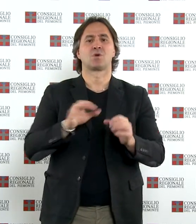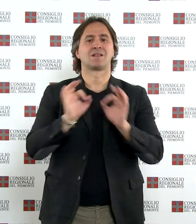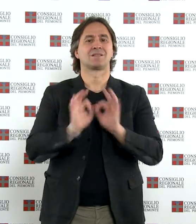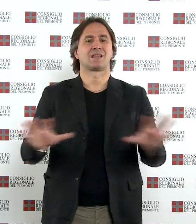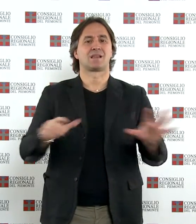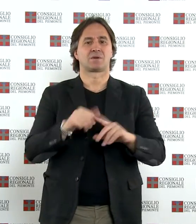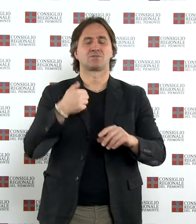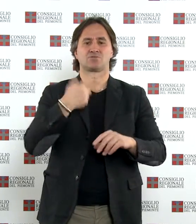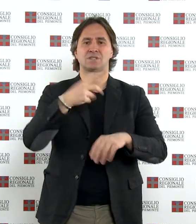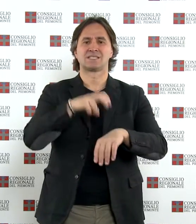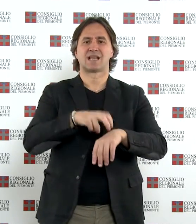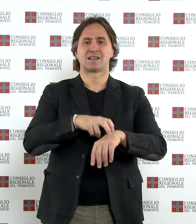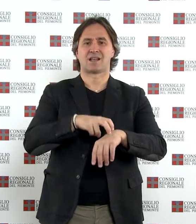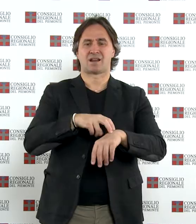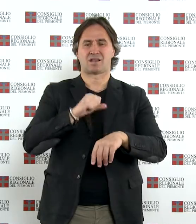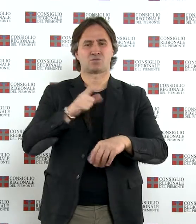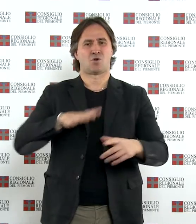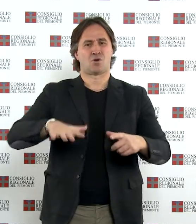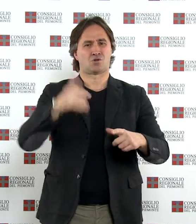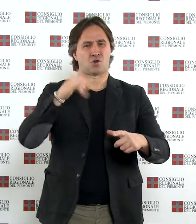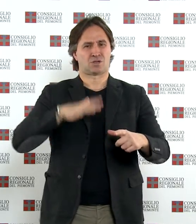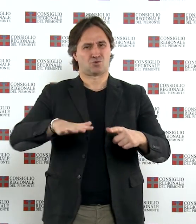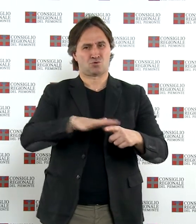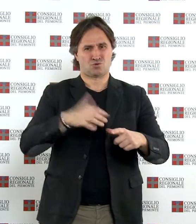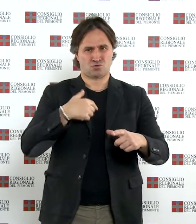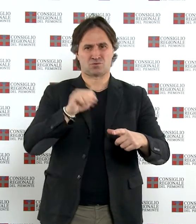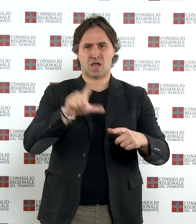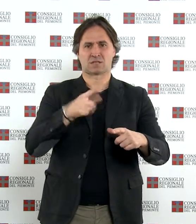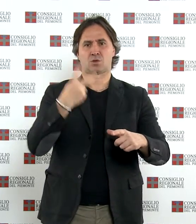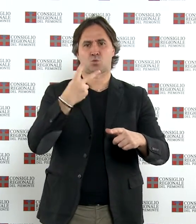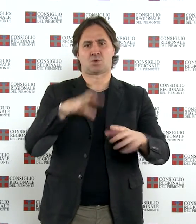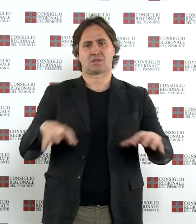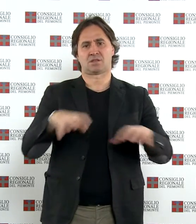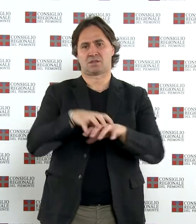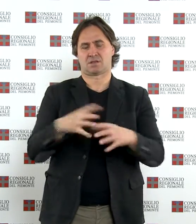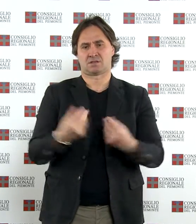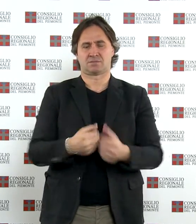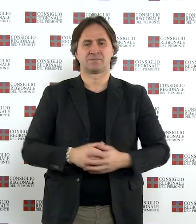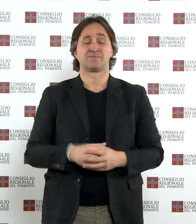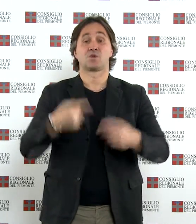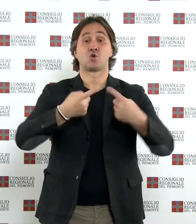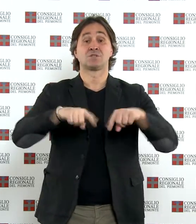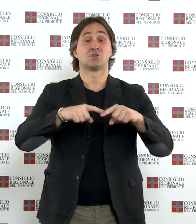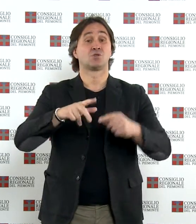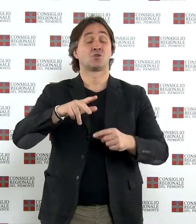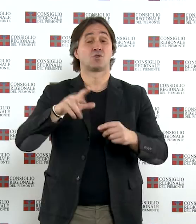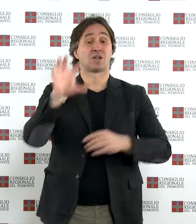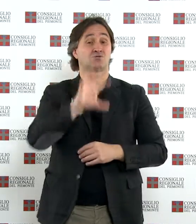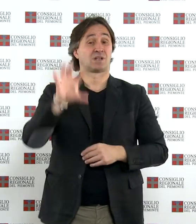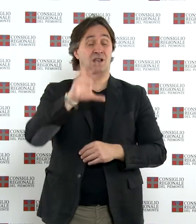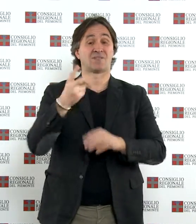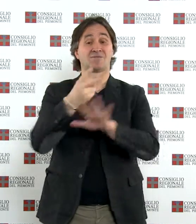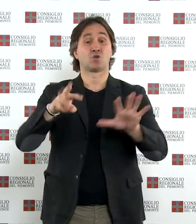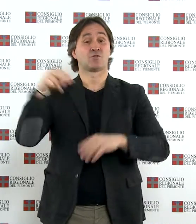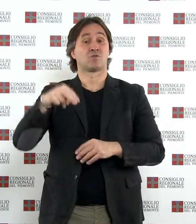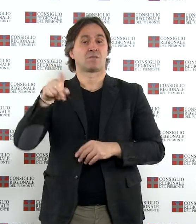due aziende sanitarie locali di Torino. In copertina! Il Consiglio regionale ha approvato il 29 novembre a